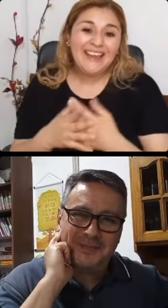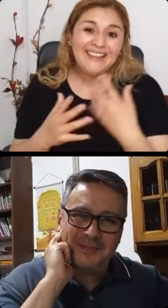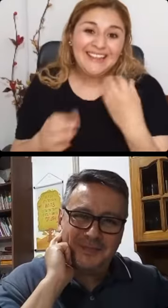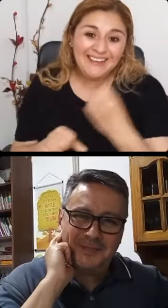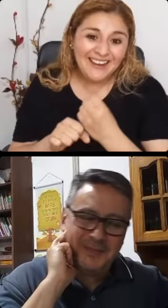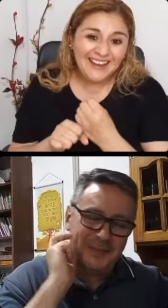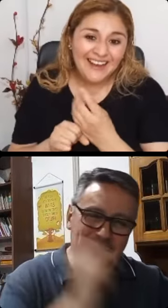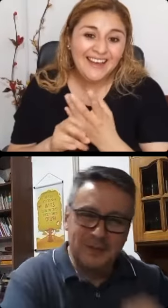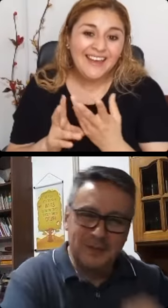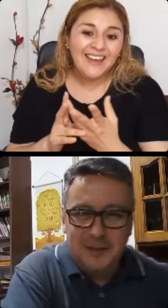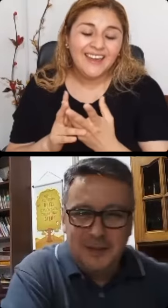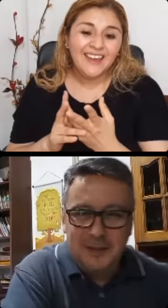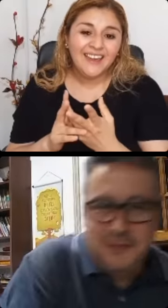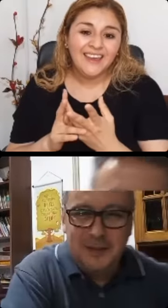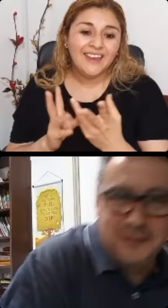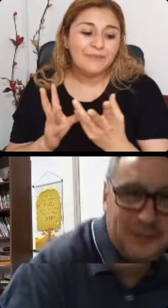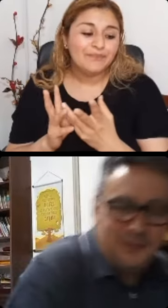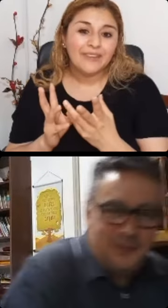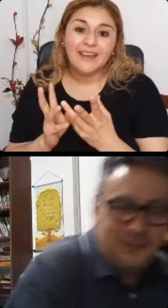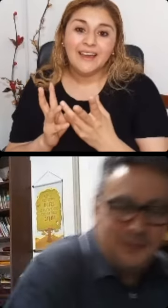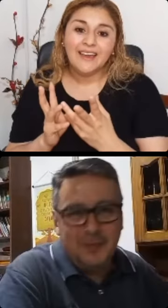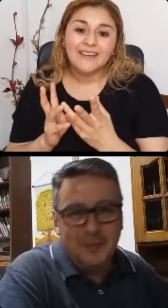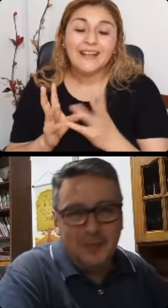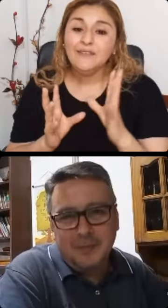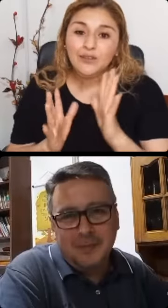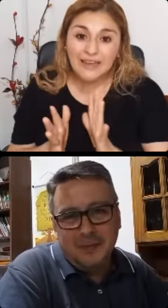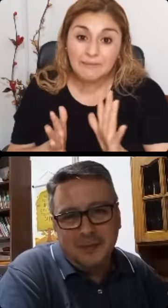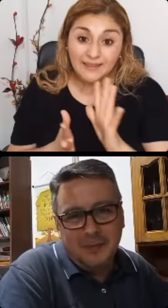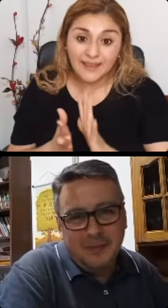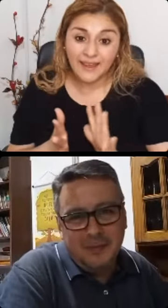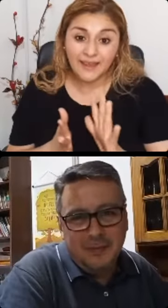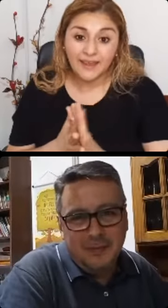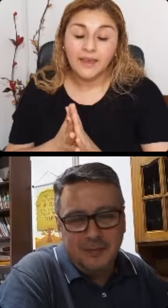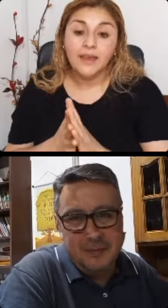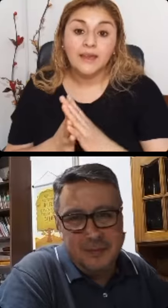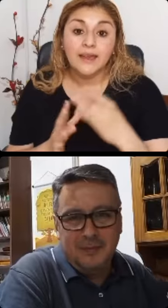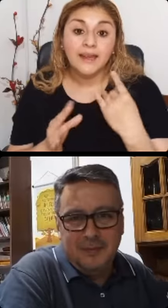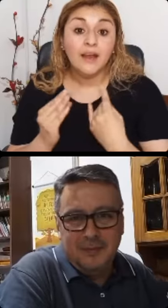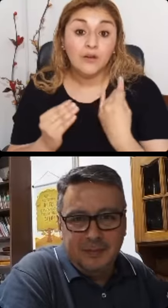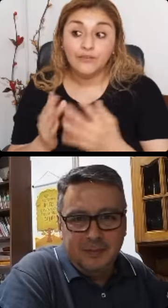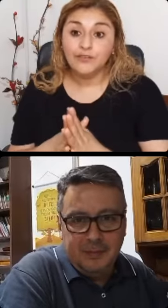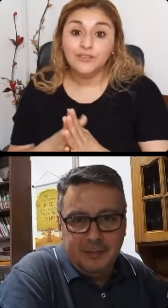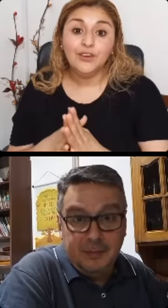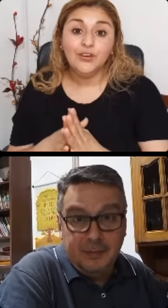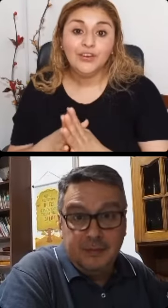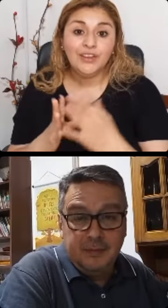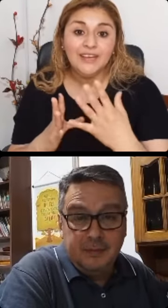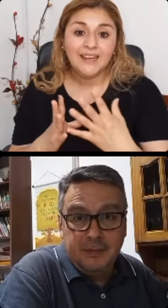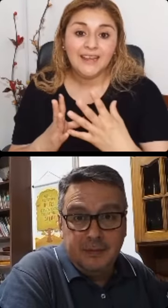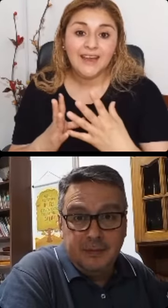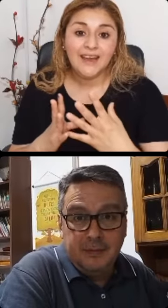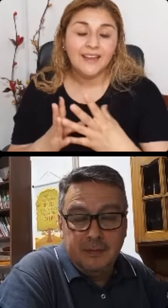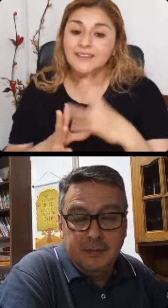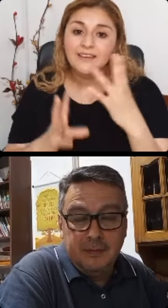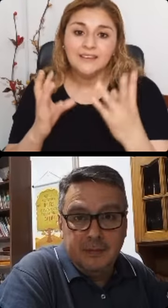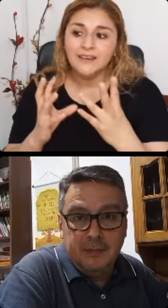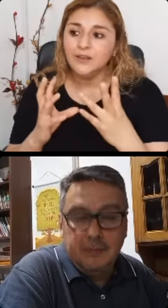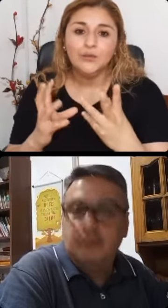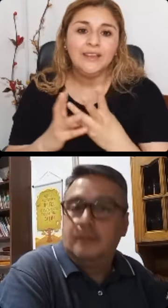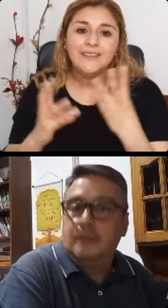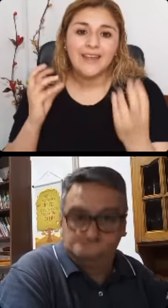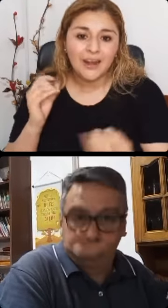la forma que trabaja tan sutilmente que crea confusión y crea